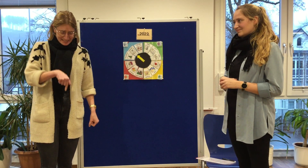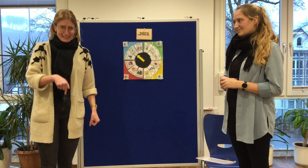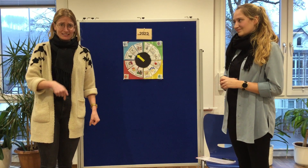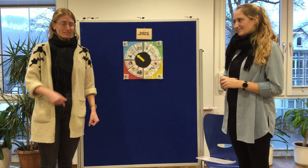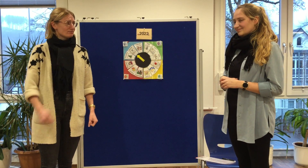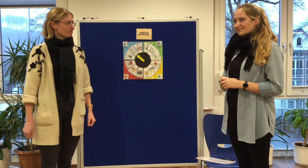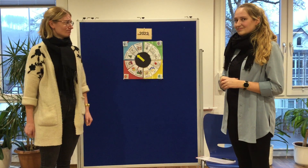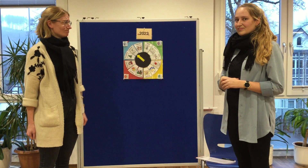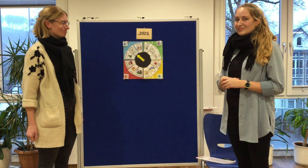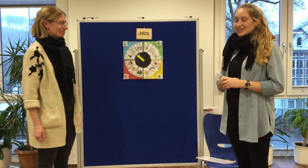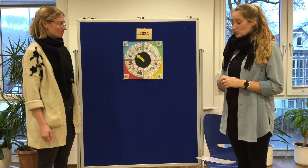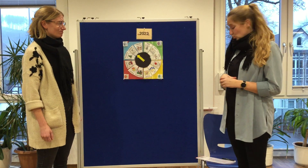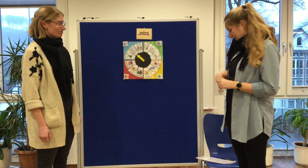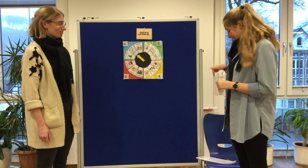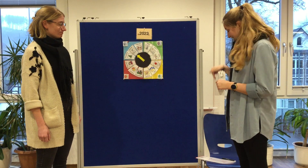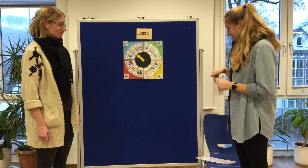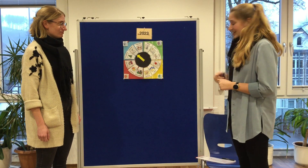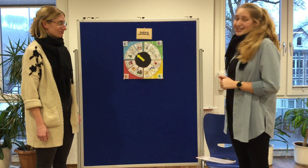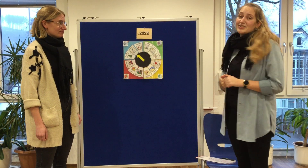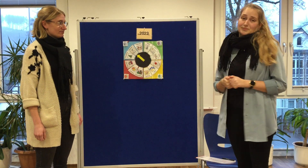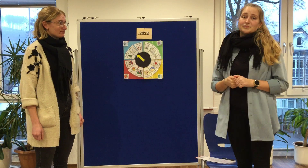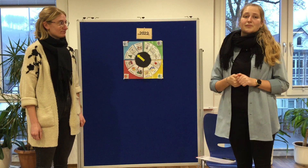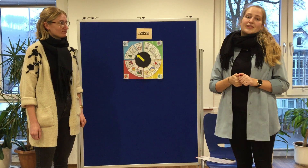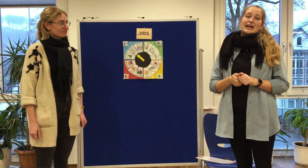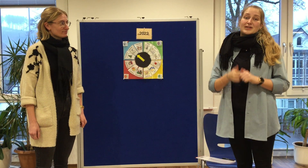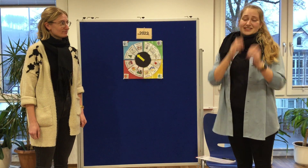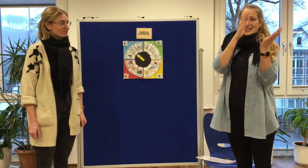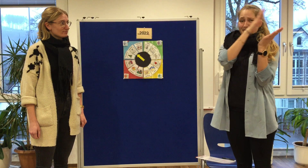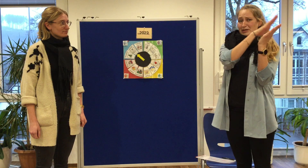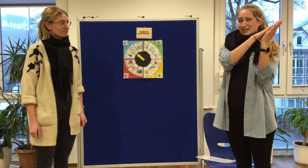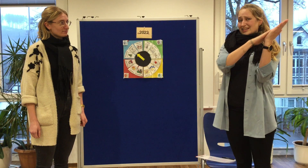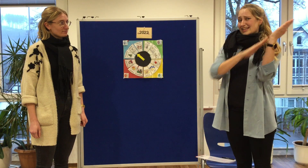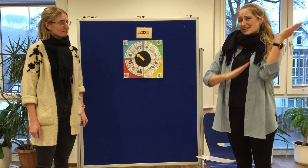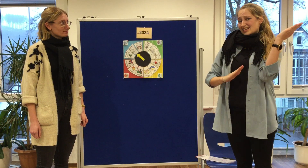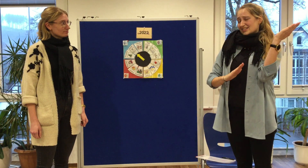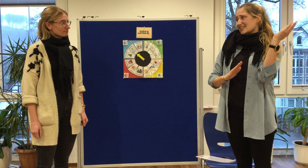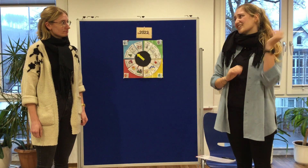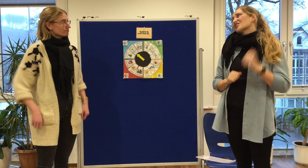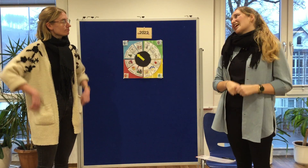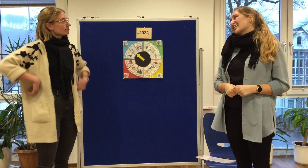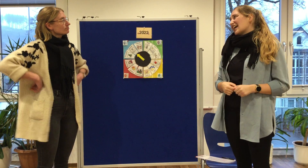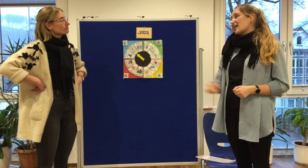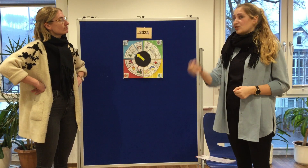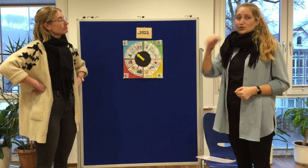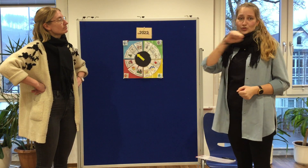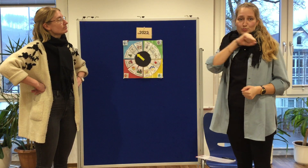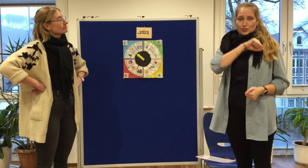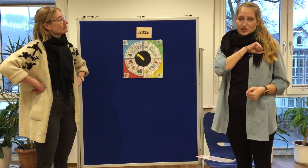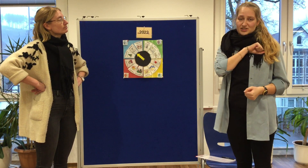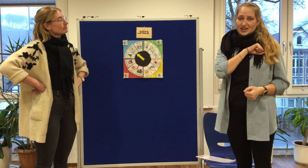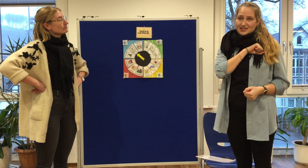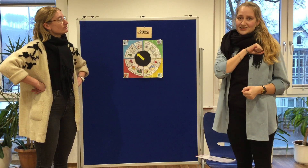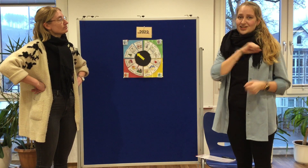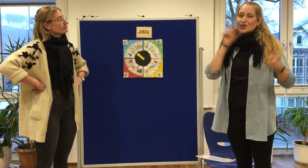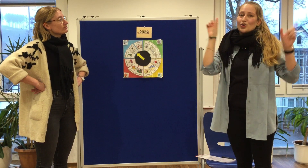hier? Oh, ich arbeite gerade in meinem Kalender. Ich trage alle Geburtstage